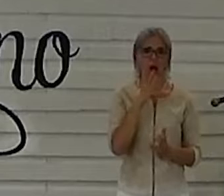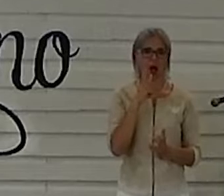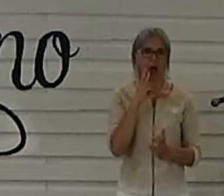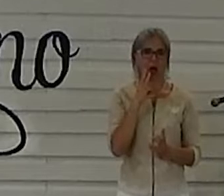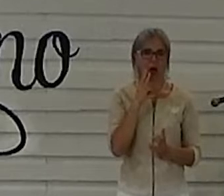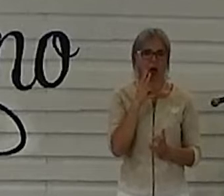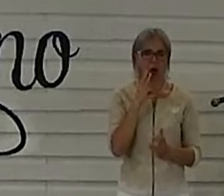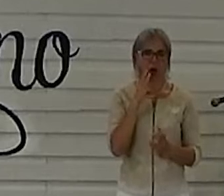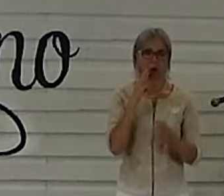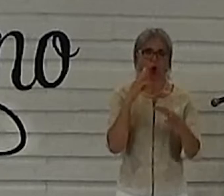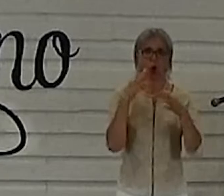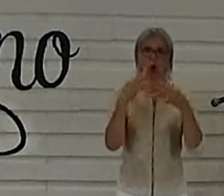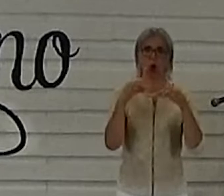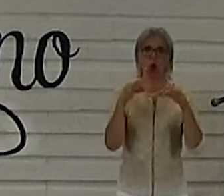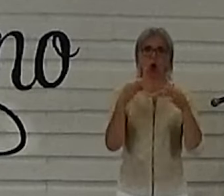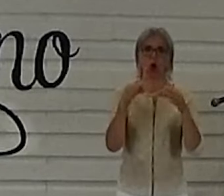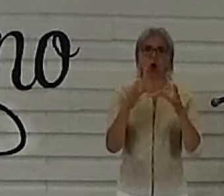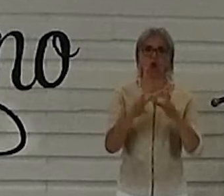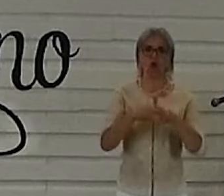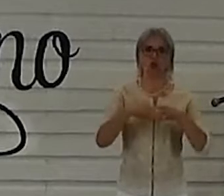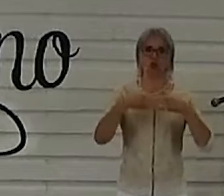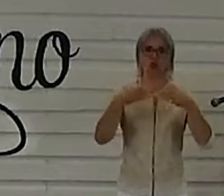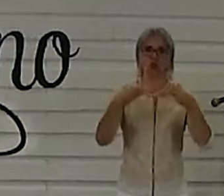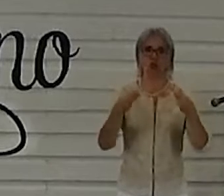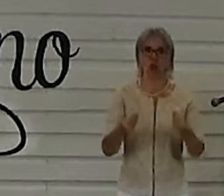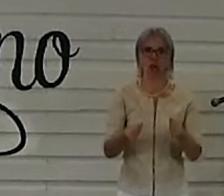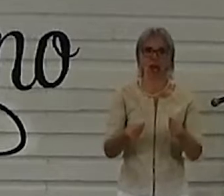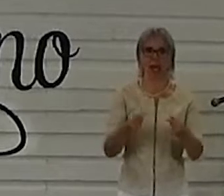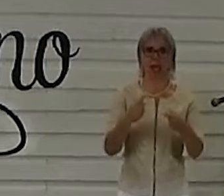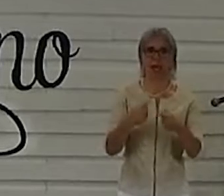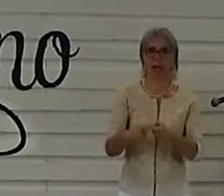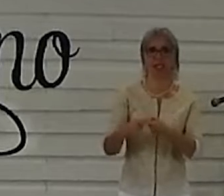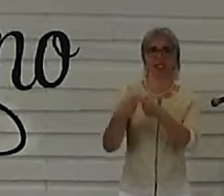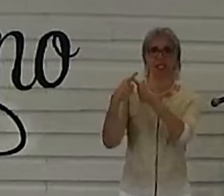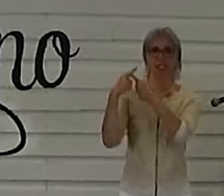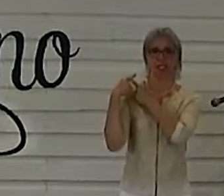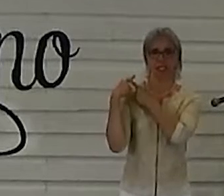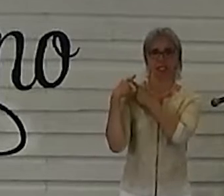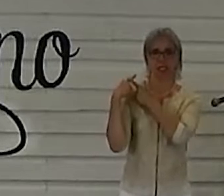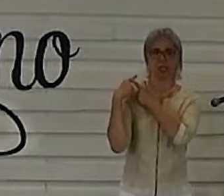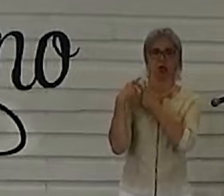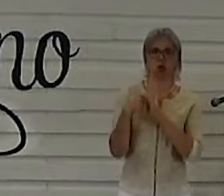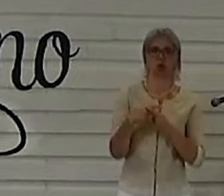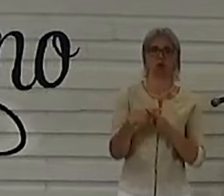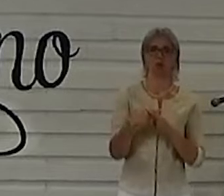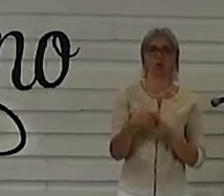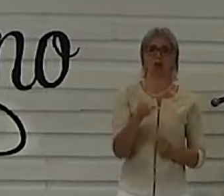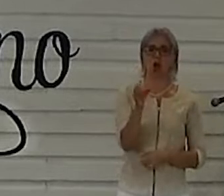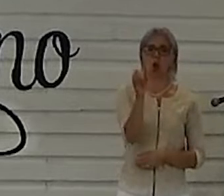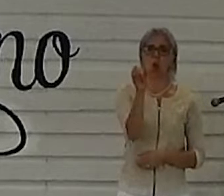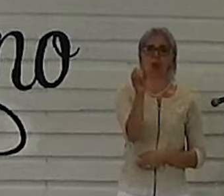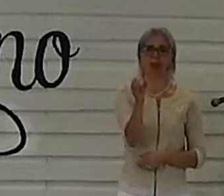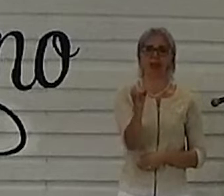un giornale che l'ex sindaco, che noi conosciamo molto bene, ha fatto delle